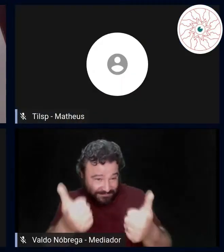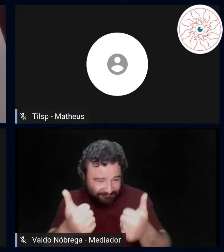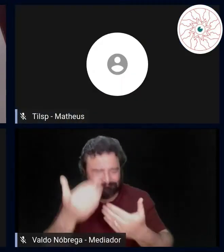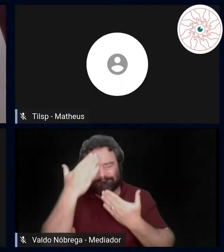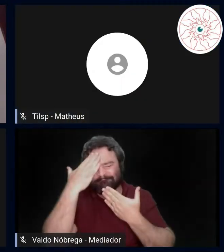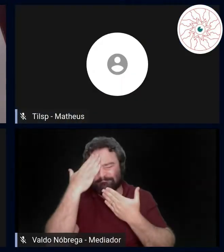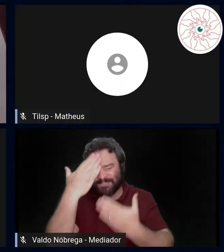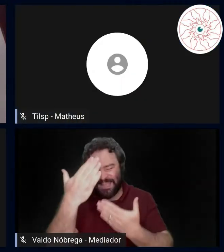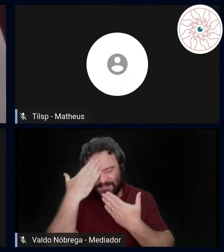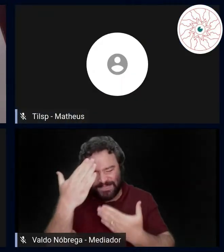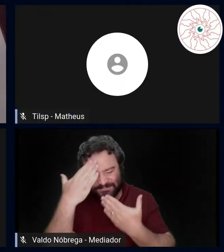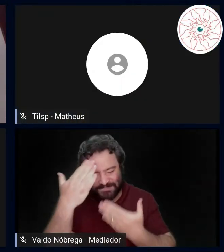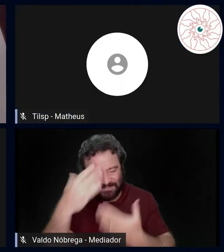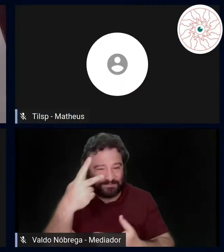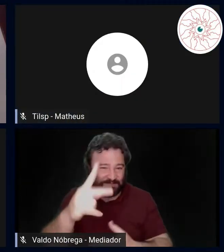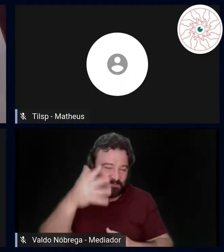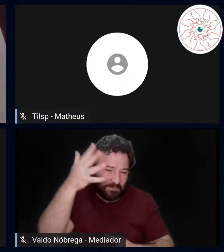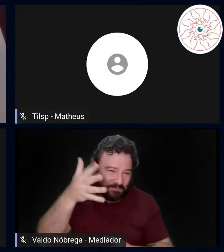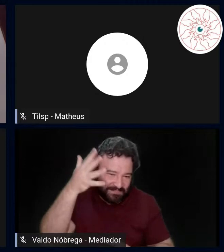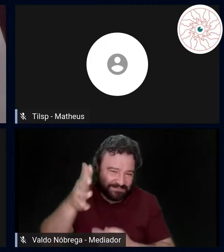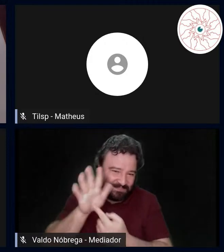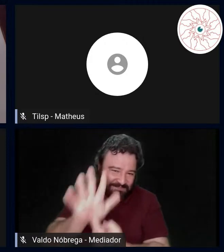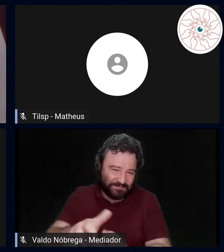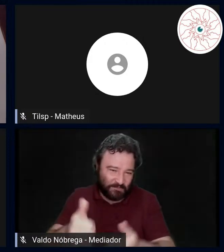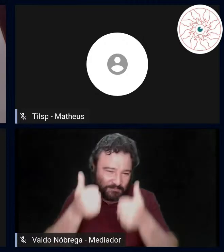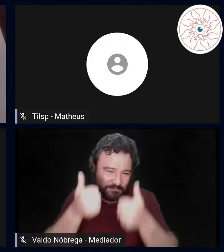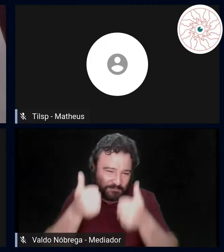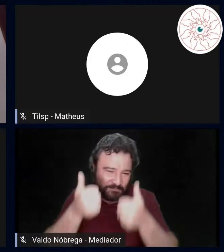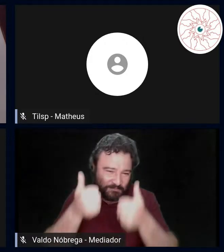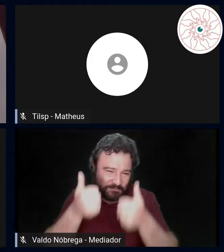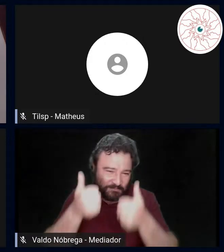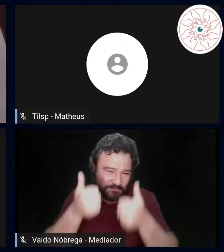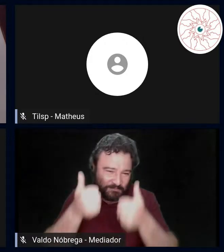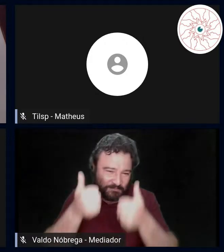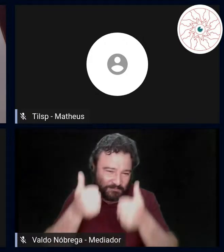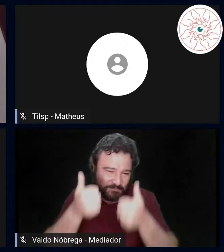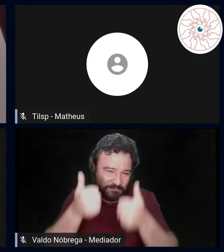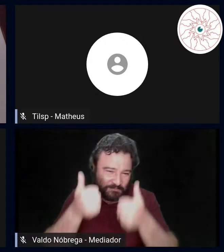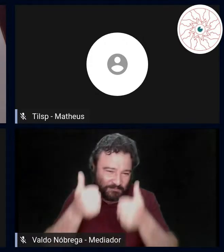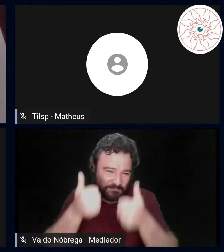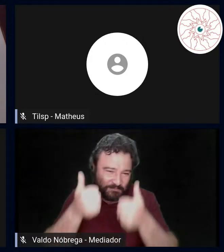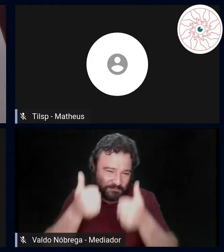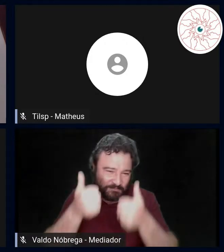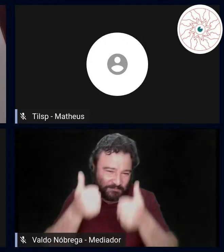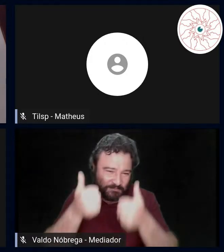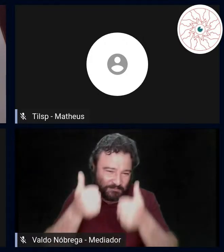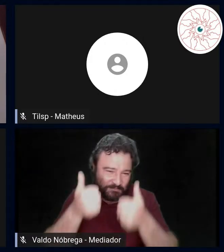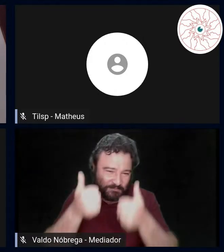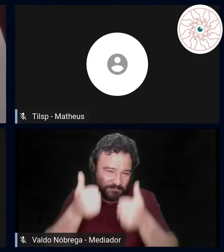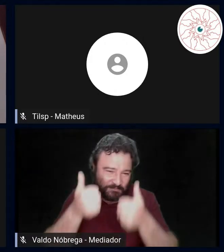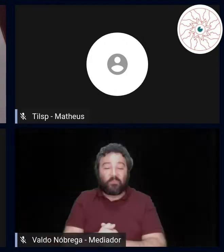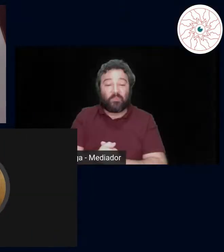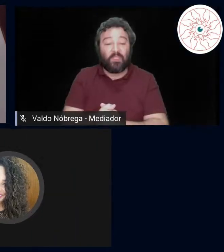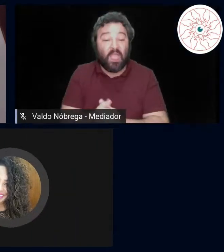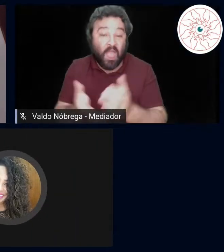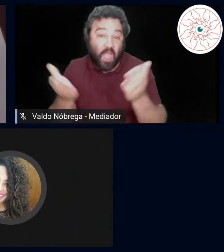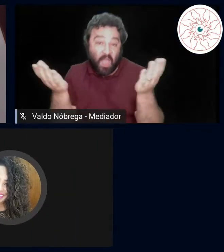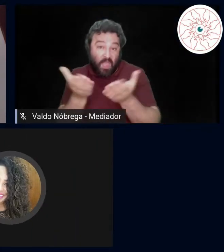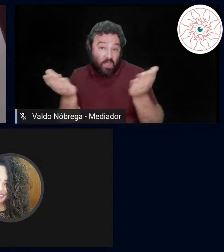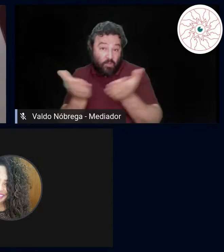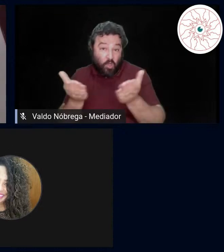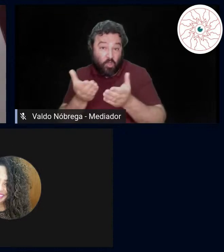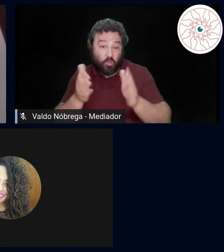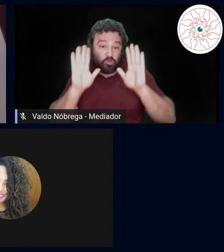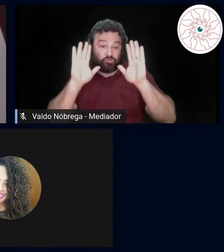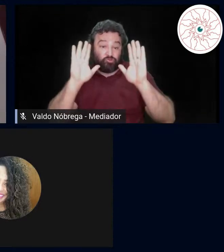publicado o seu trabalho. Muito, muito, muito, muito, muito grato por isso. Ouro travou